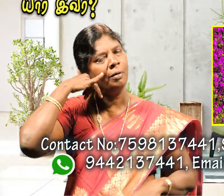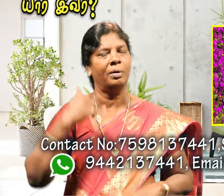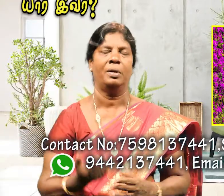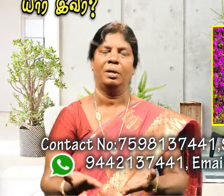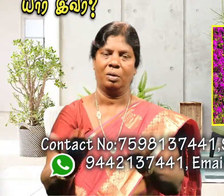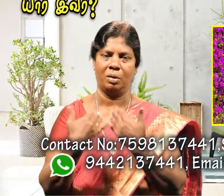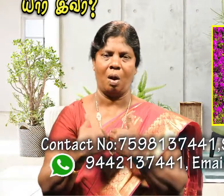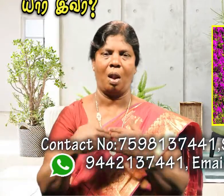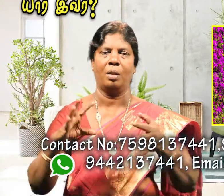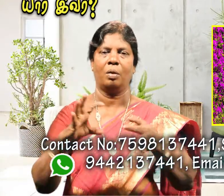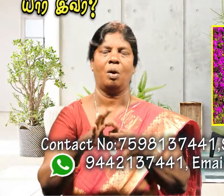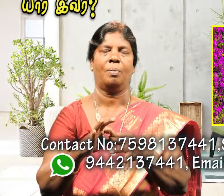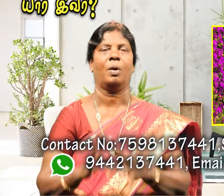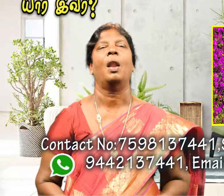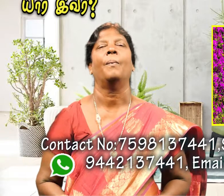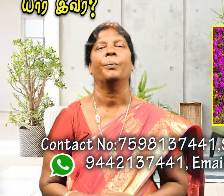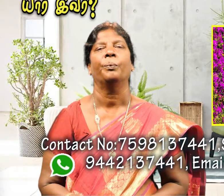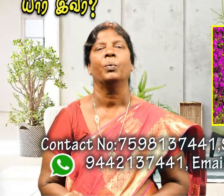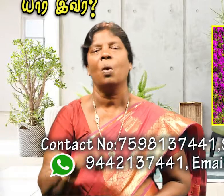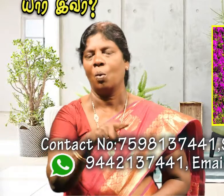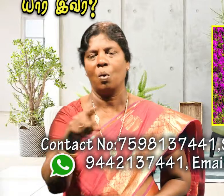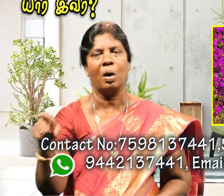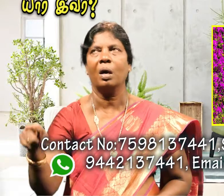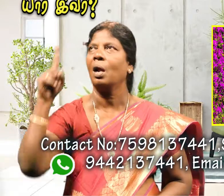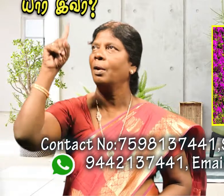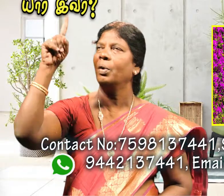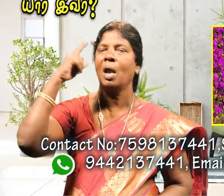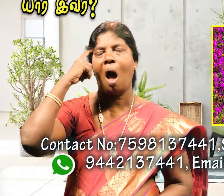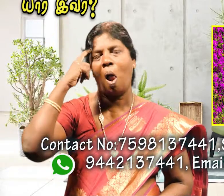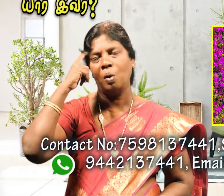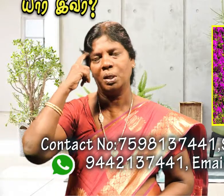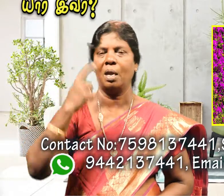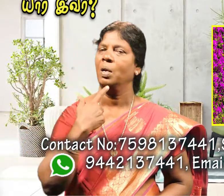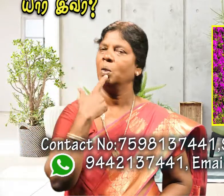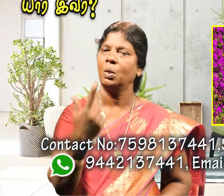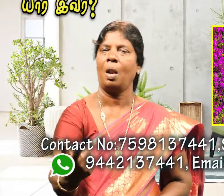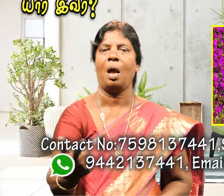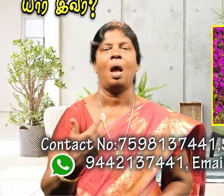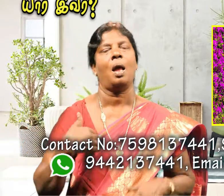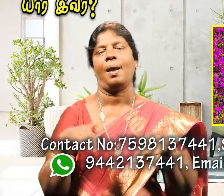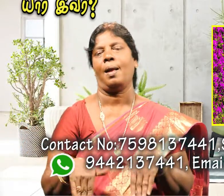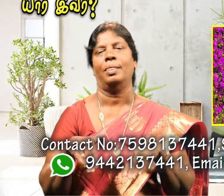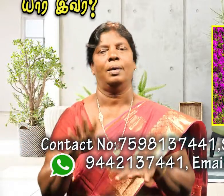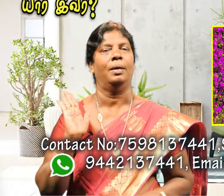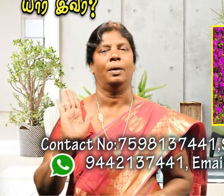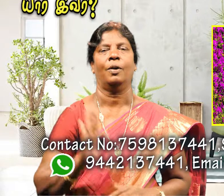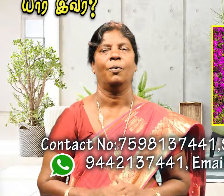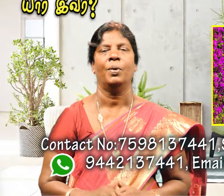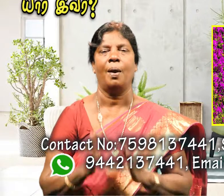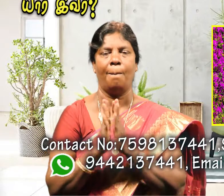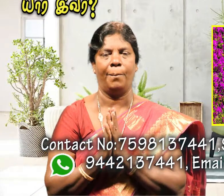தொலைபேசி எண்ணிற்கு நீங்கள் எங்களோடு கூட தொடர்பு கொள்வீர்கள் என்றால் உங்களுக்கு கடவுளுடைய ஆலோசனைகளை சொல்ல நாங்கள்